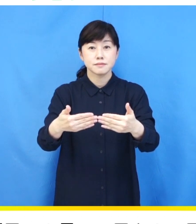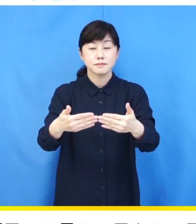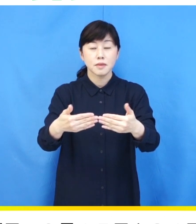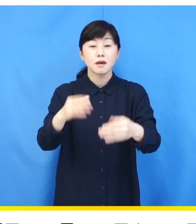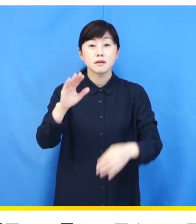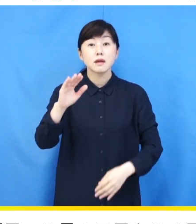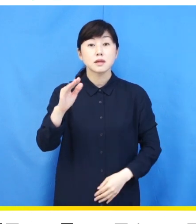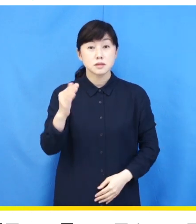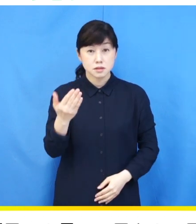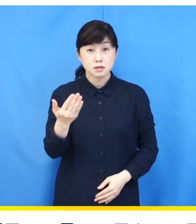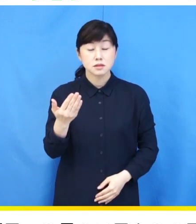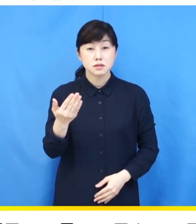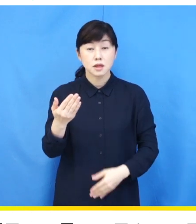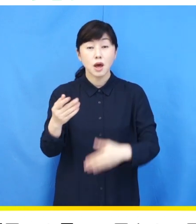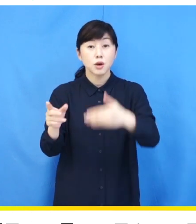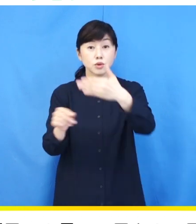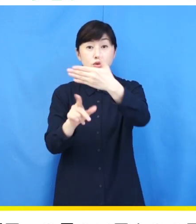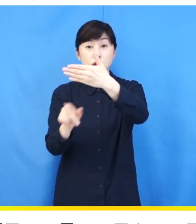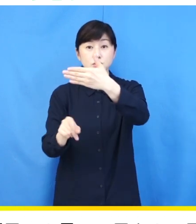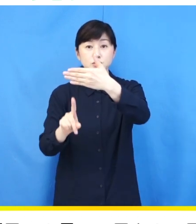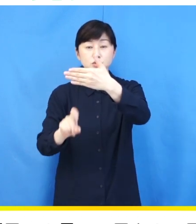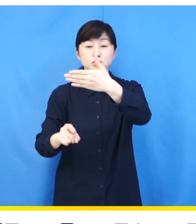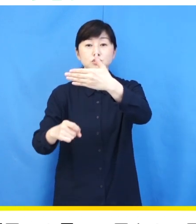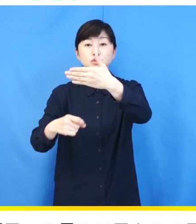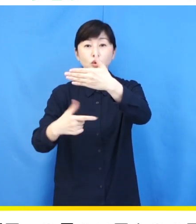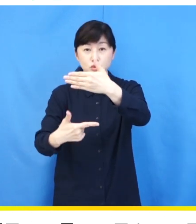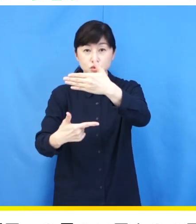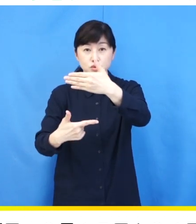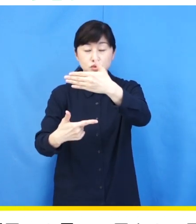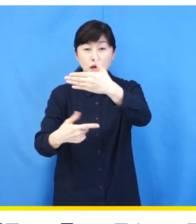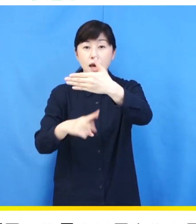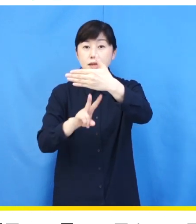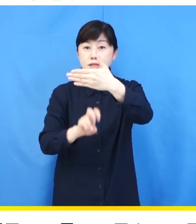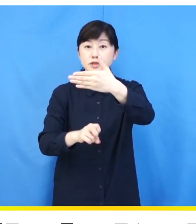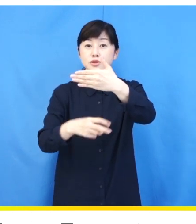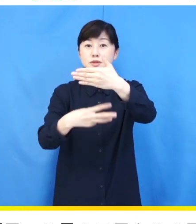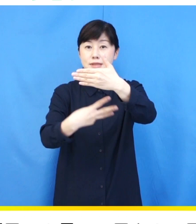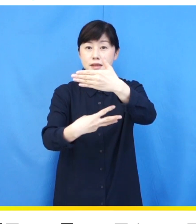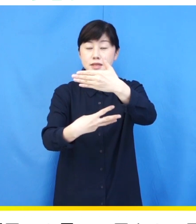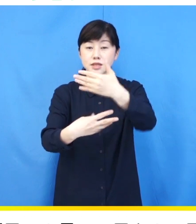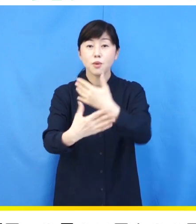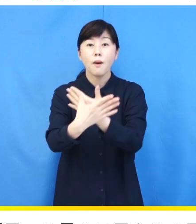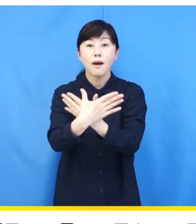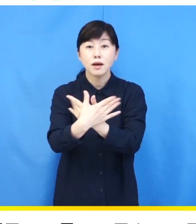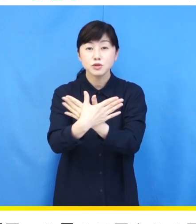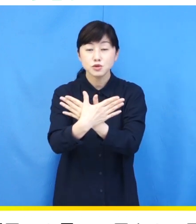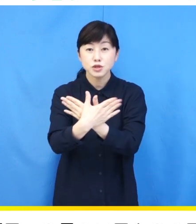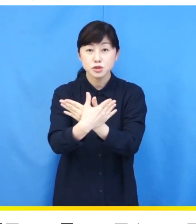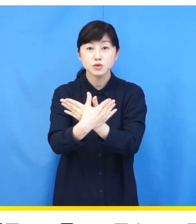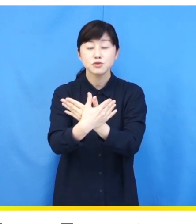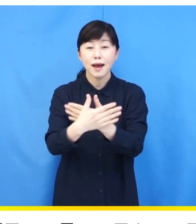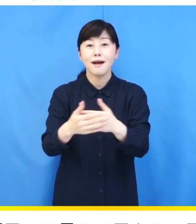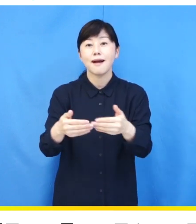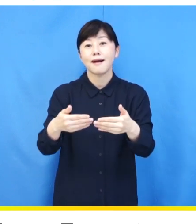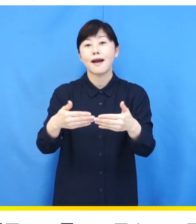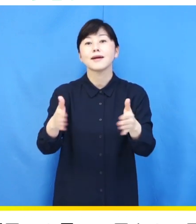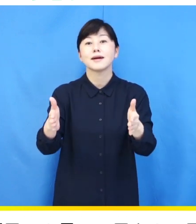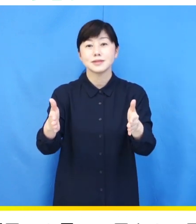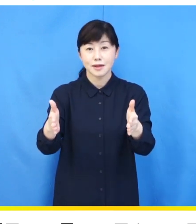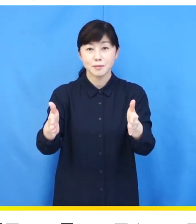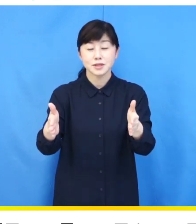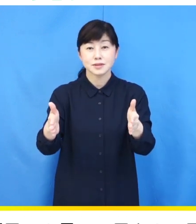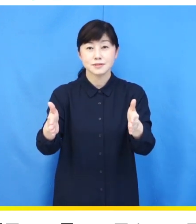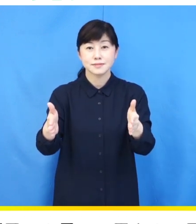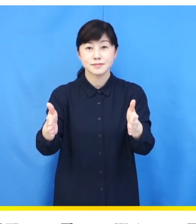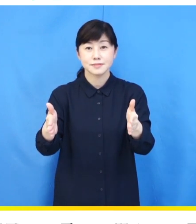ただし9月16日と23日祝日は開館します